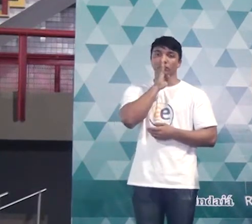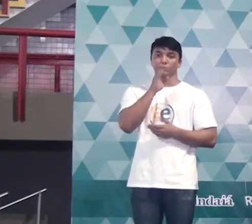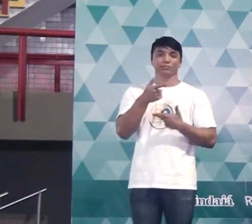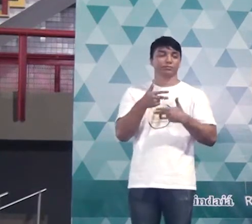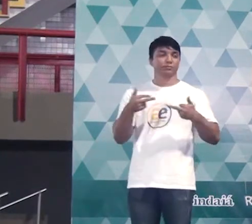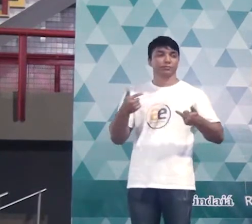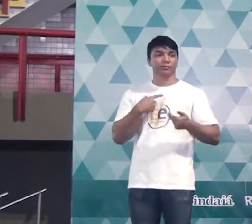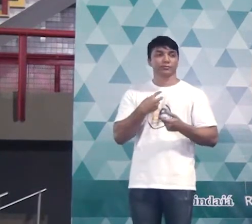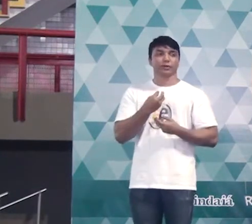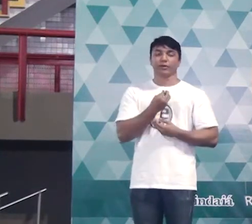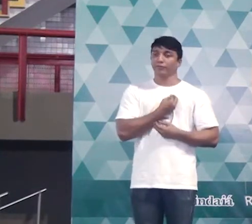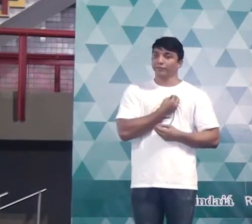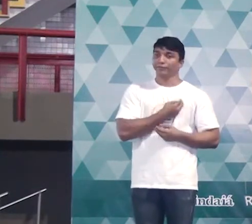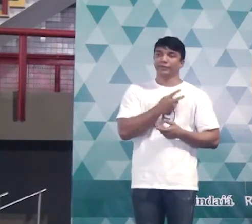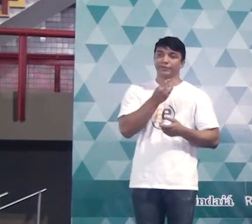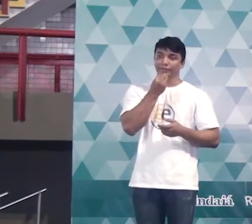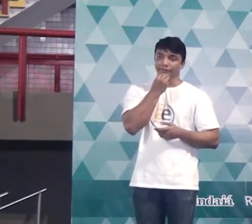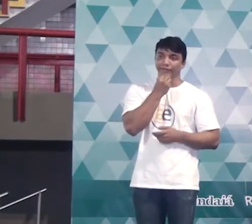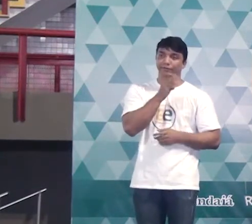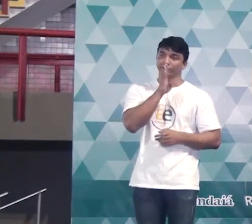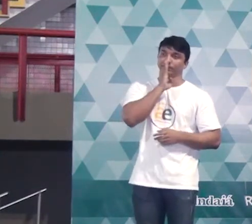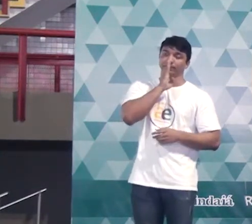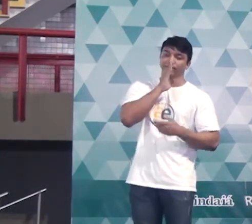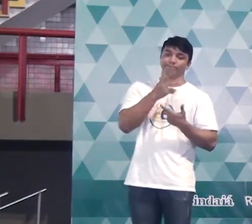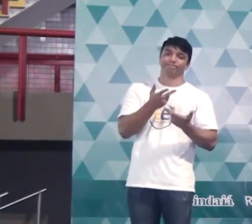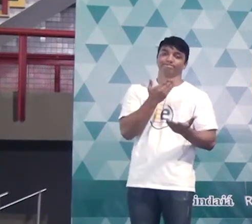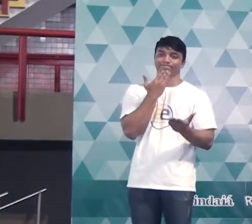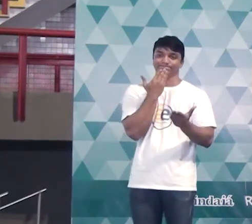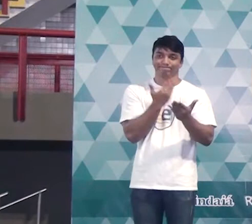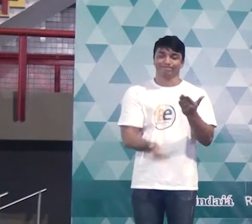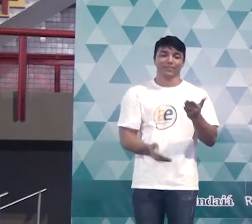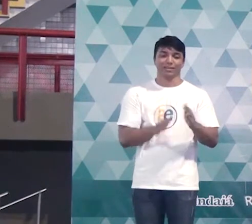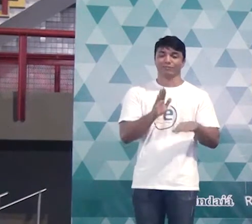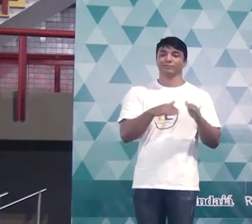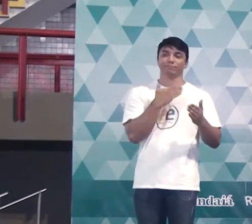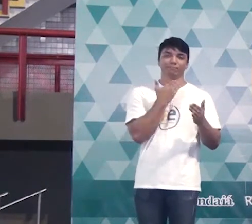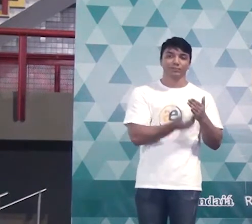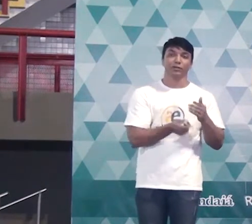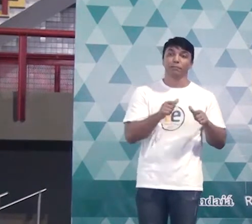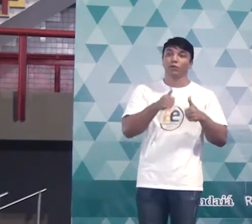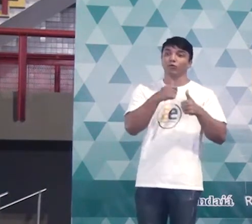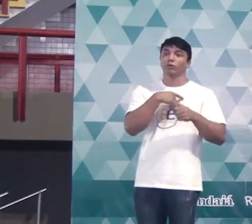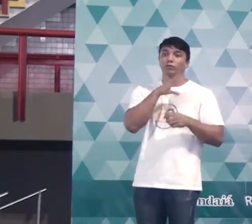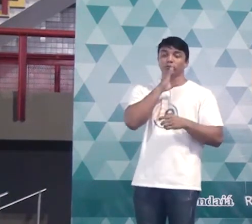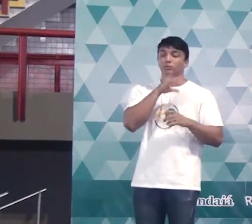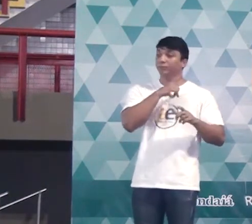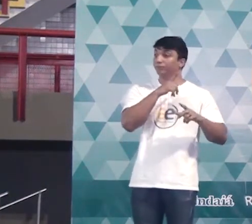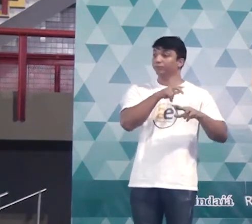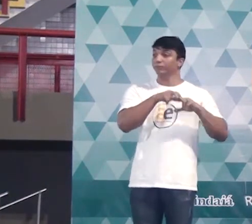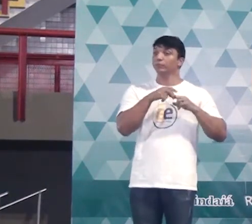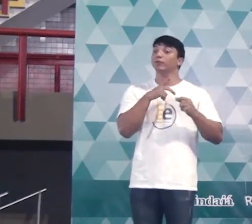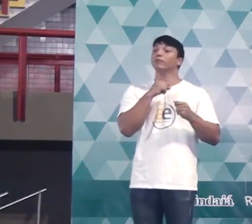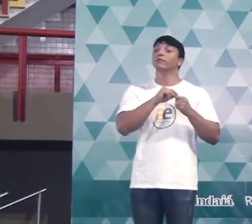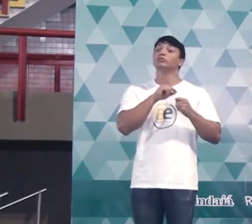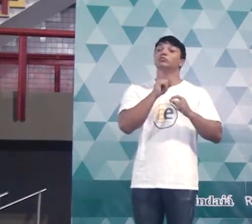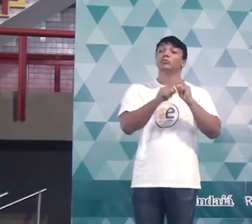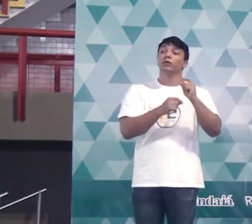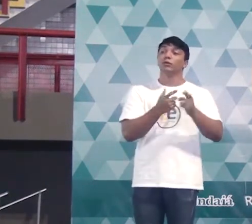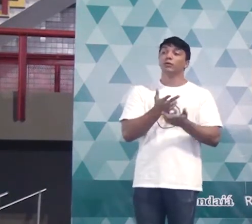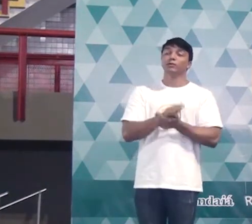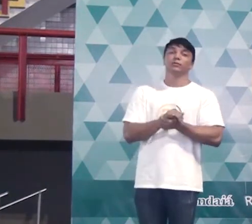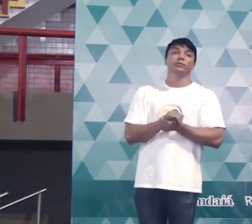oportunidades que nós temos na vida é a de ficar calado, e perdemos sempre. Ele podia ter ficado calado, só que ele continuou